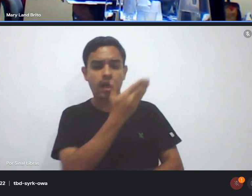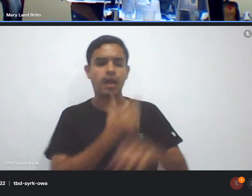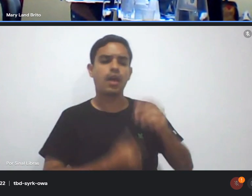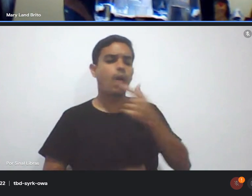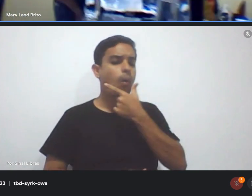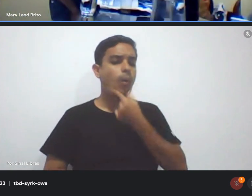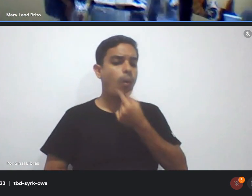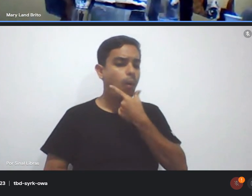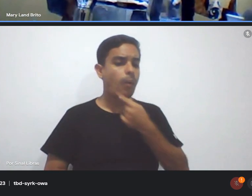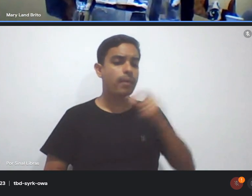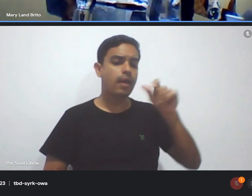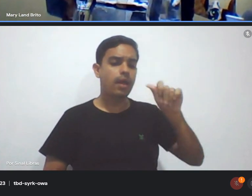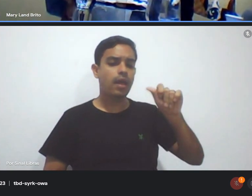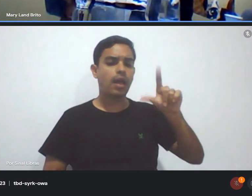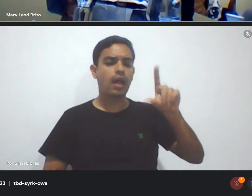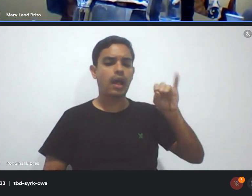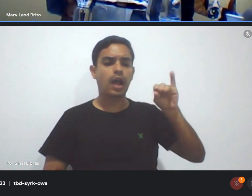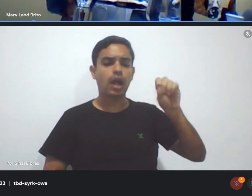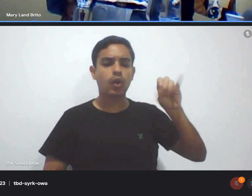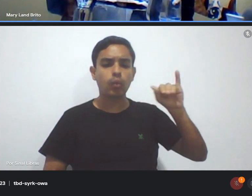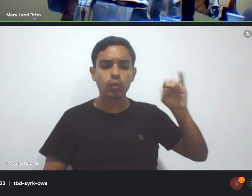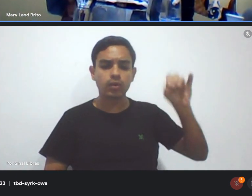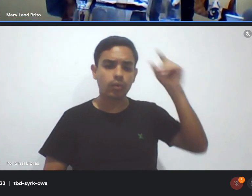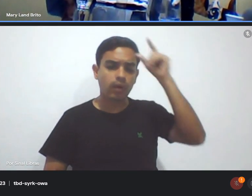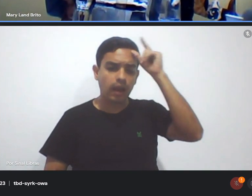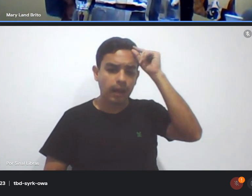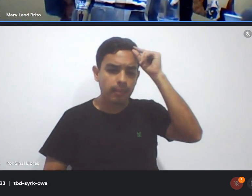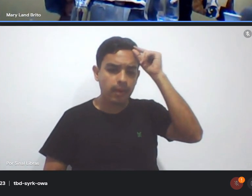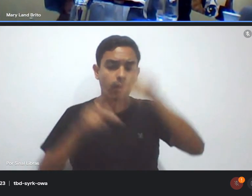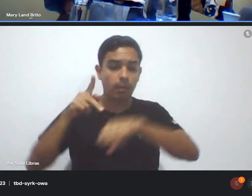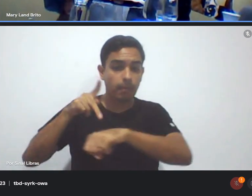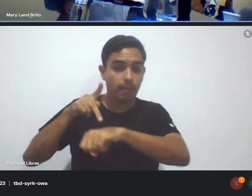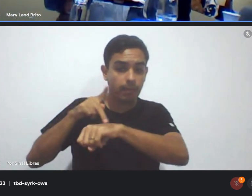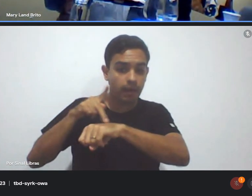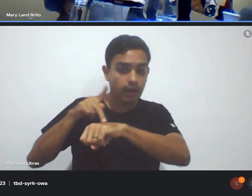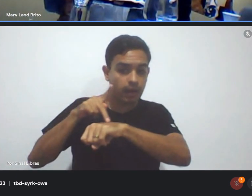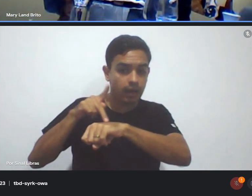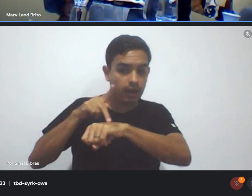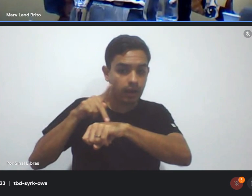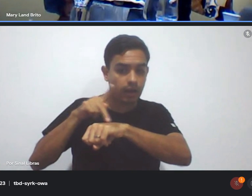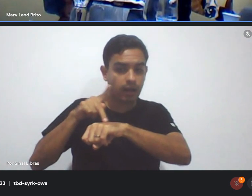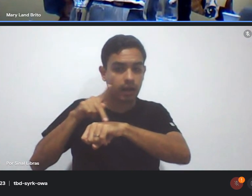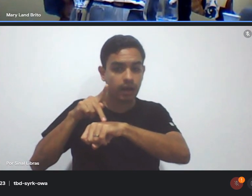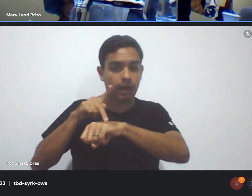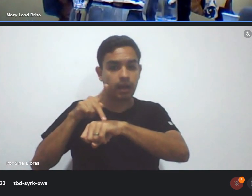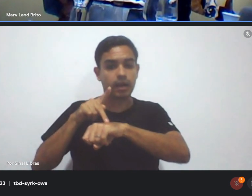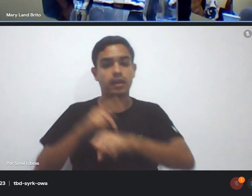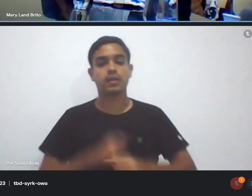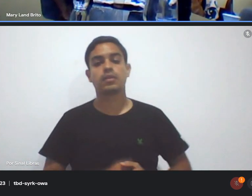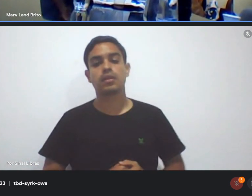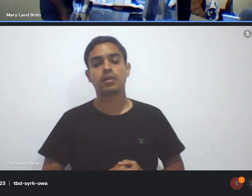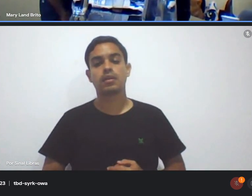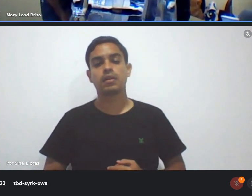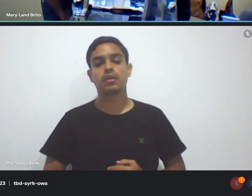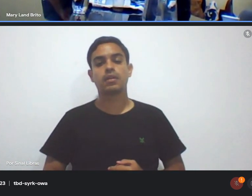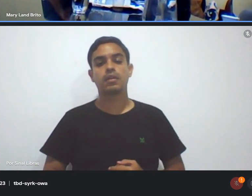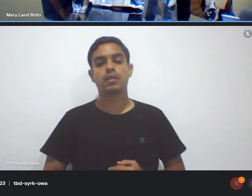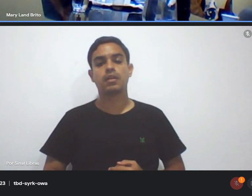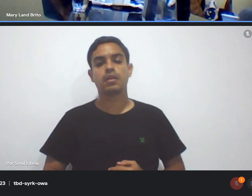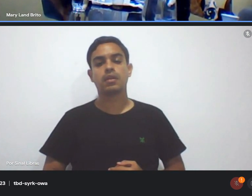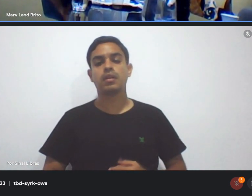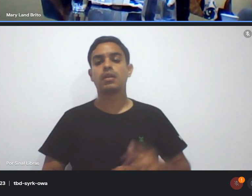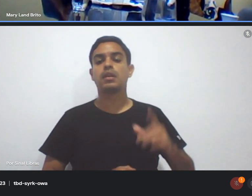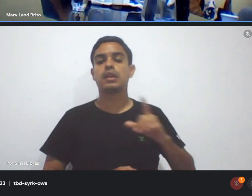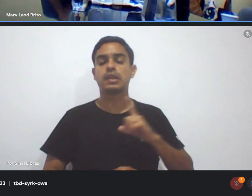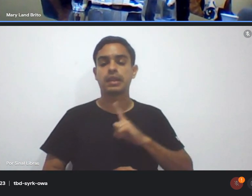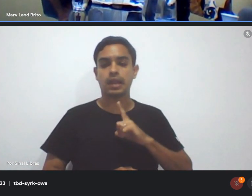que é um senhor de cabelos pretos. É o que está melhor aqui nos cabelos pretos aqui da sala, entendeu?